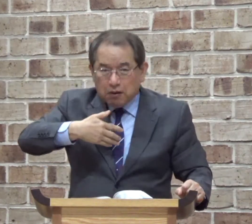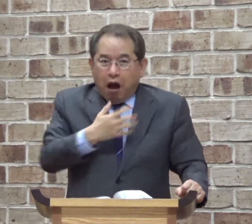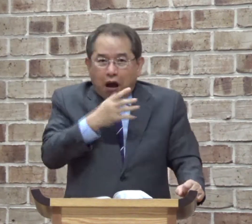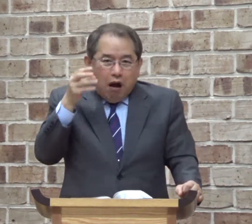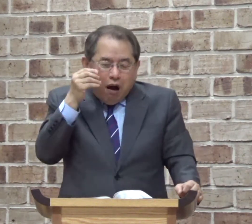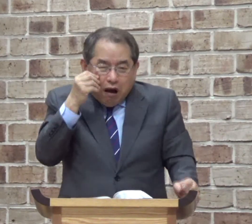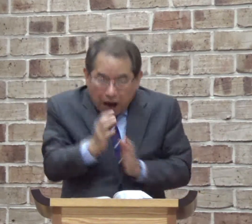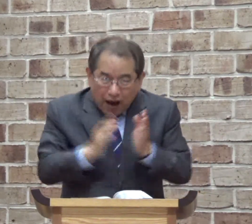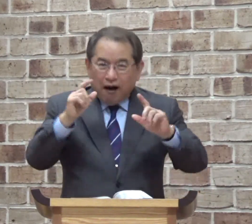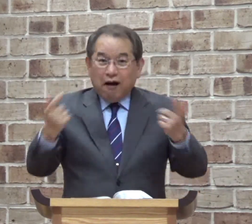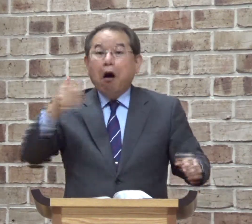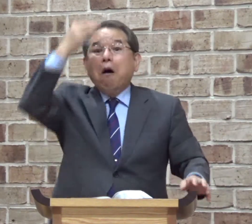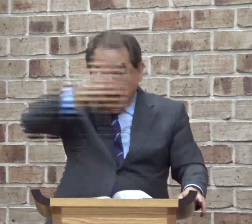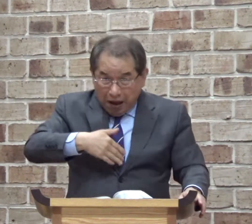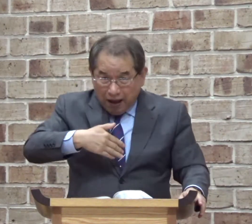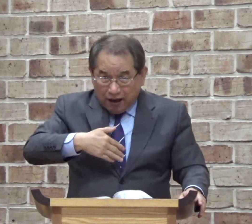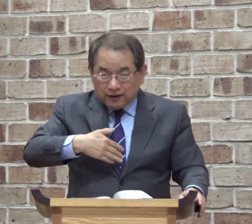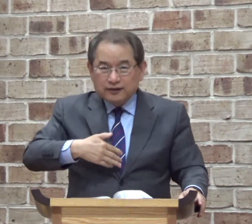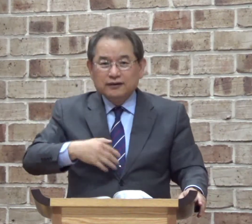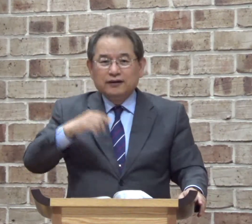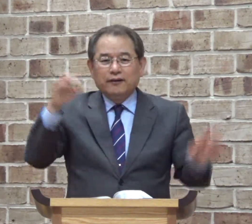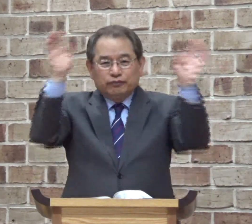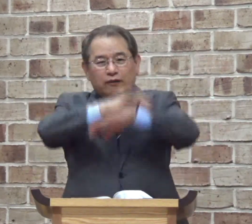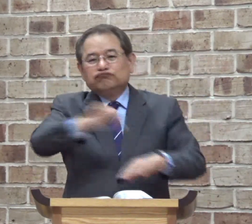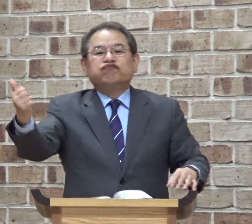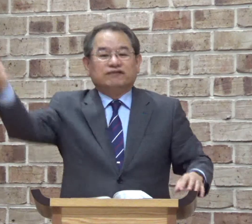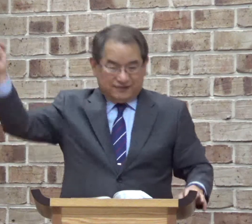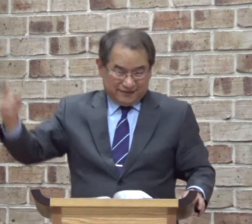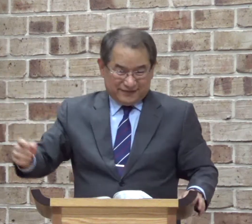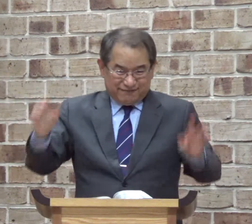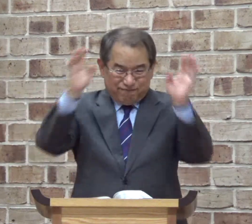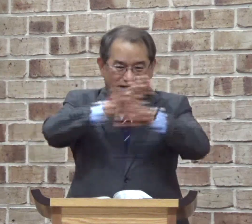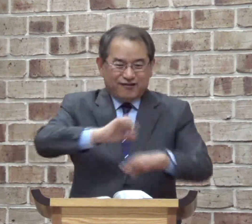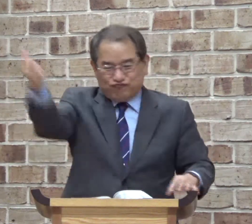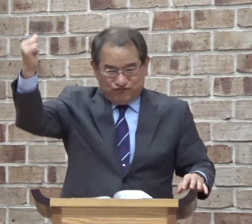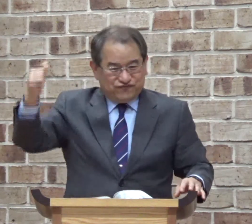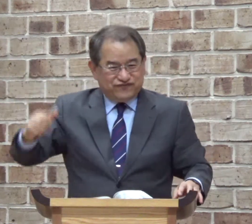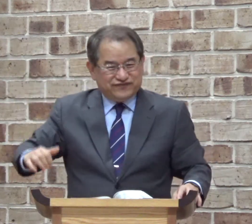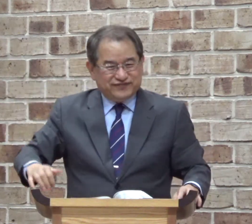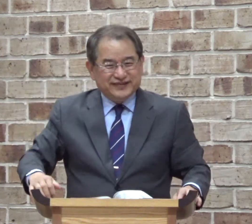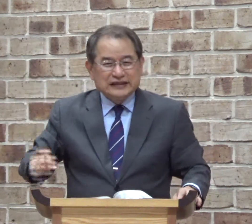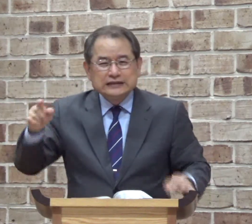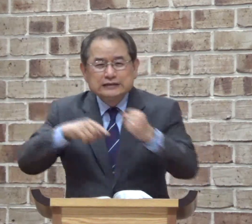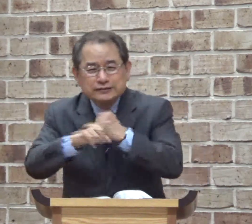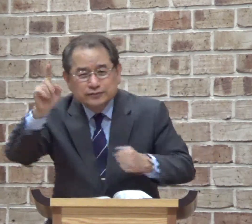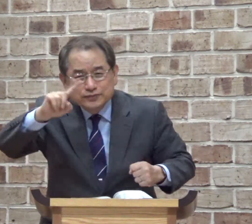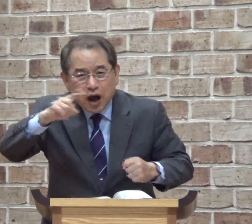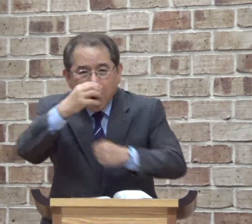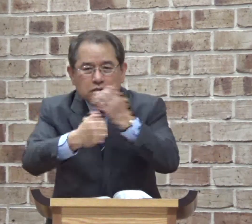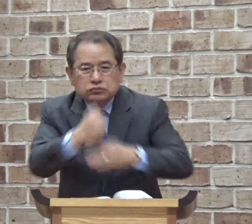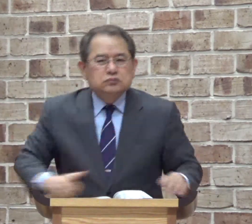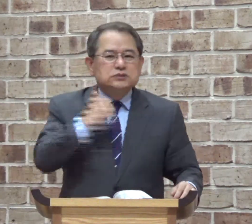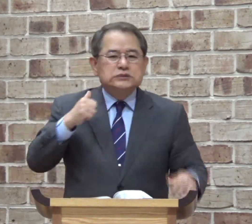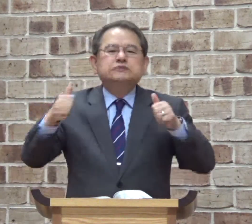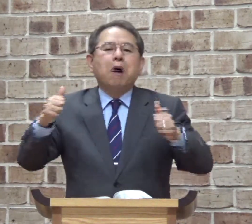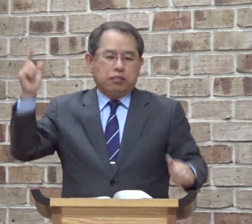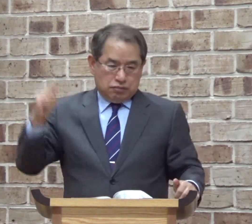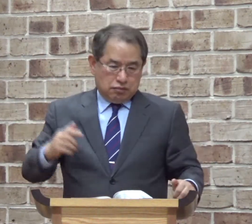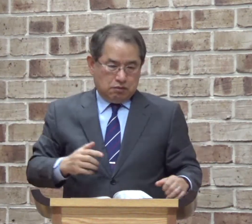그 뜻을 해독해 주는데도 그것을 회개하지 않고 간과했던 그는 그 다음에 죽습니다. 교만한 사람은 하나님의